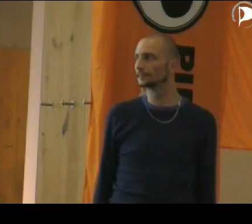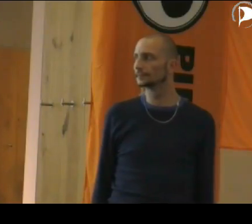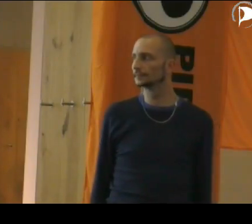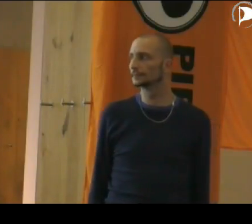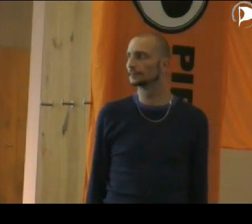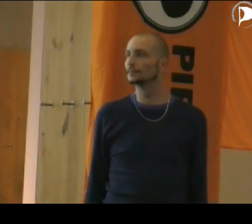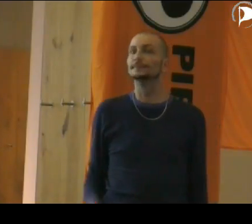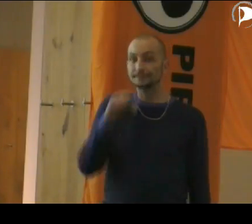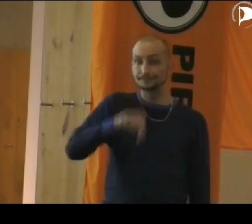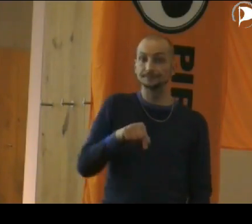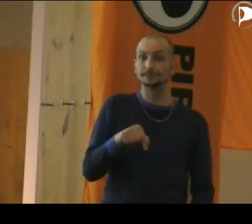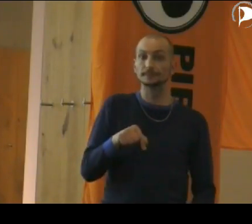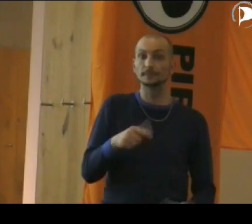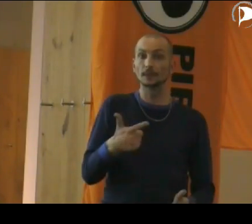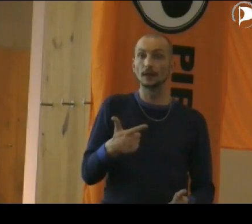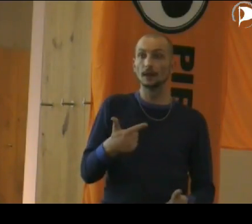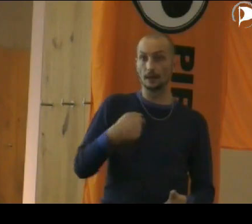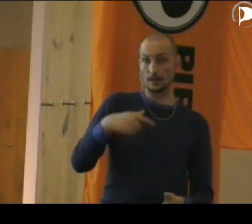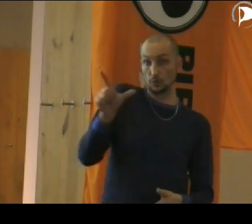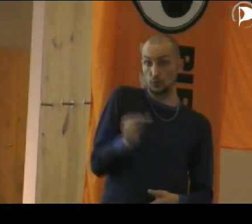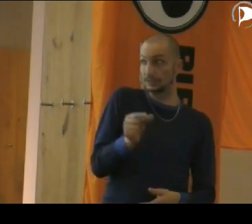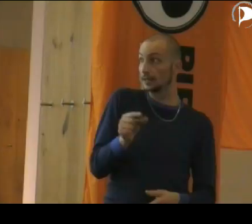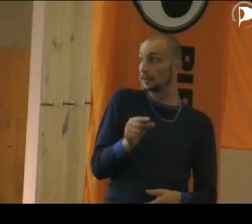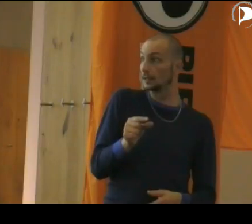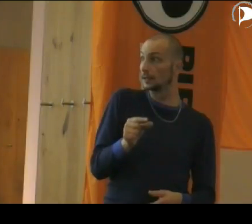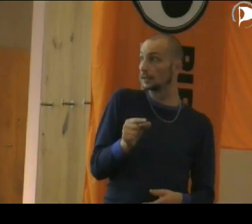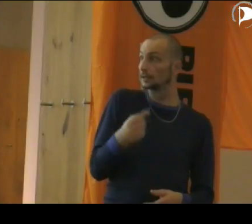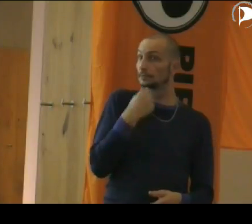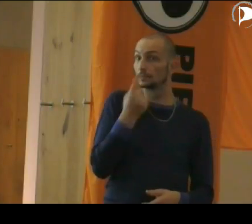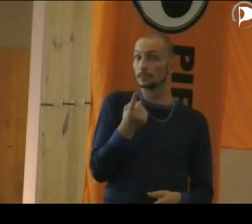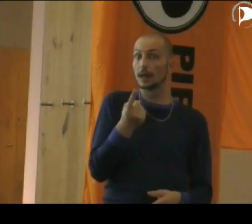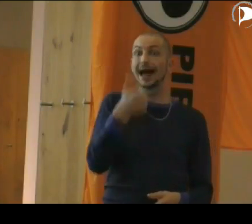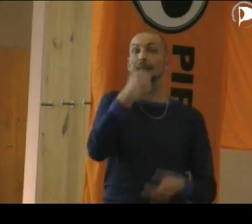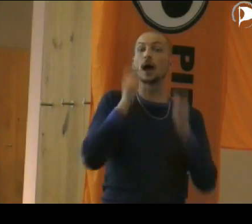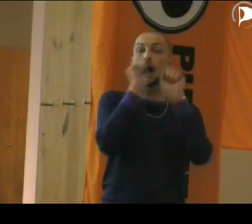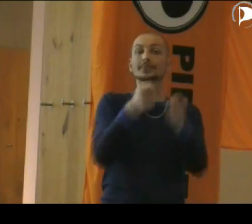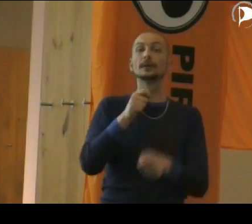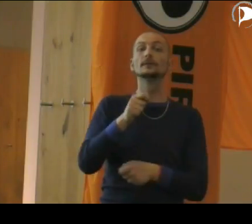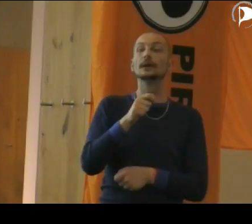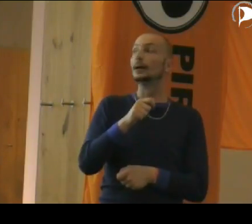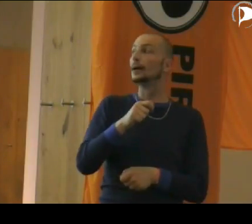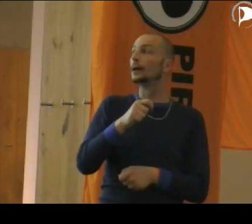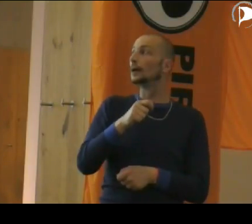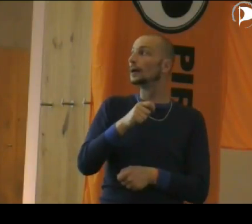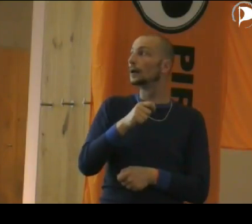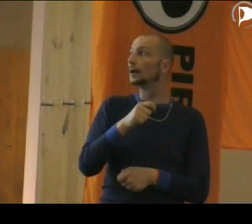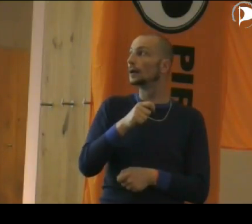dass der leistungskatalog wir haben den antrag und tester voll auf ämter kombination wird es